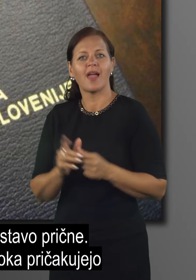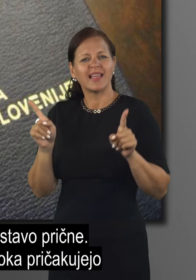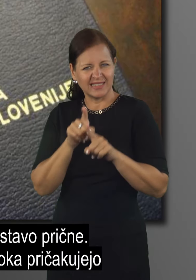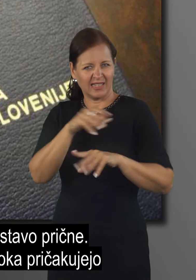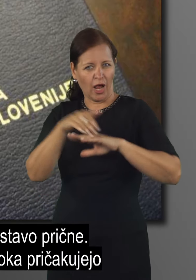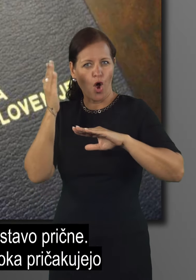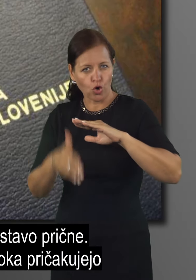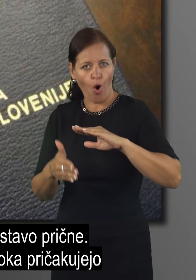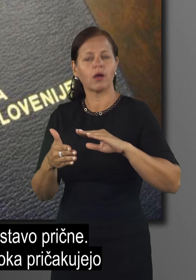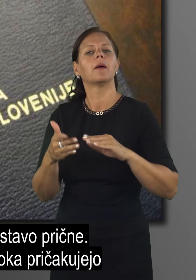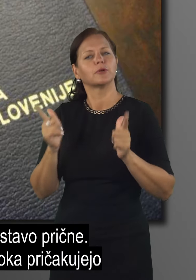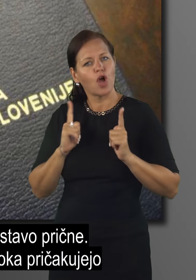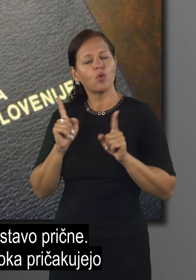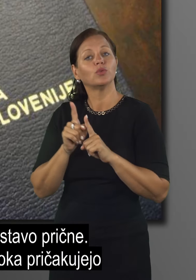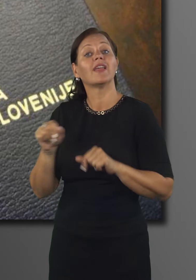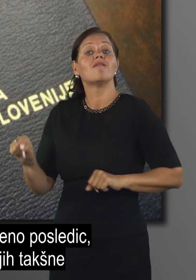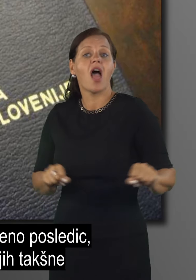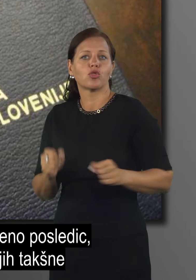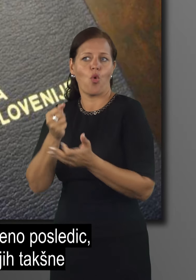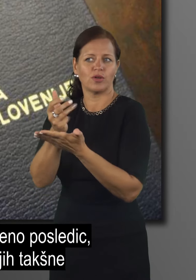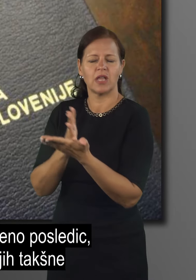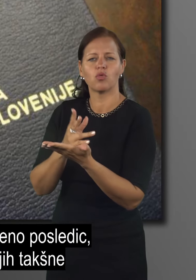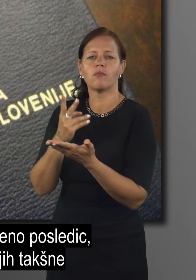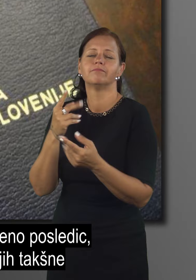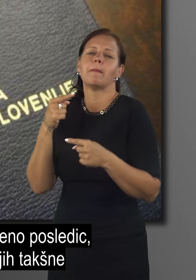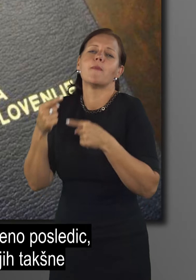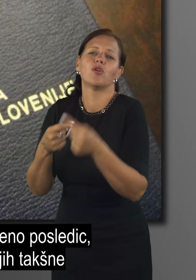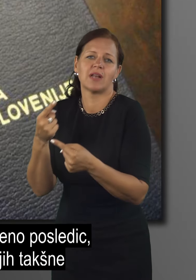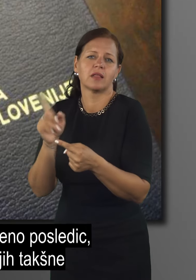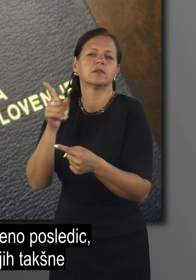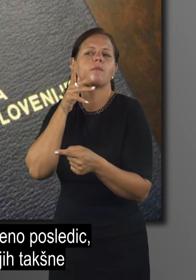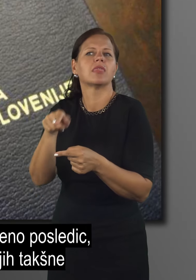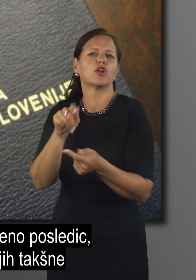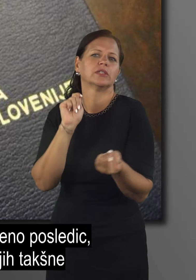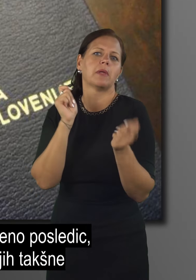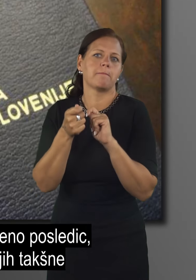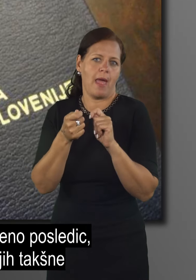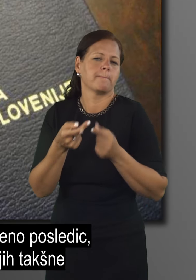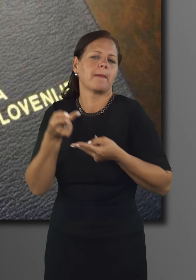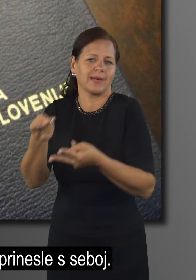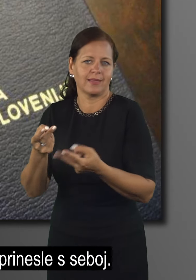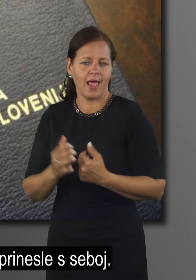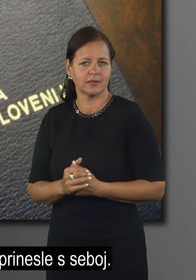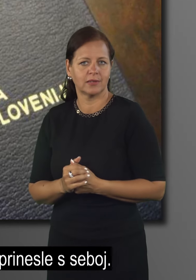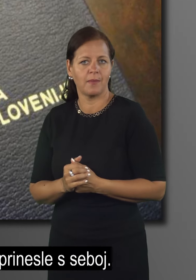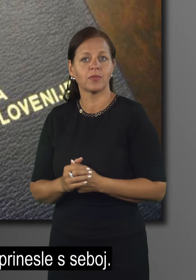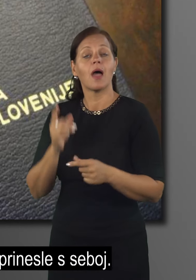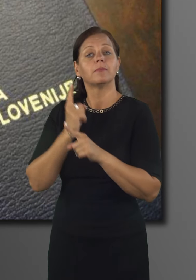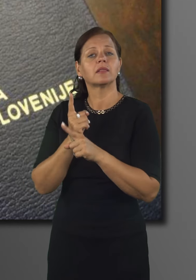Do istega roka pričakujejo vladno oceno posledic, ki bi jih takšne spremembe prinesle s seboj. Prav tako